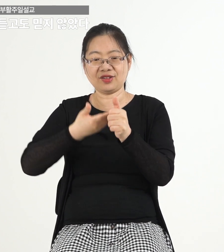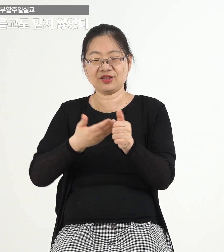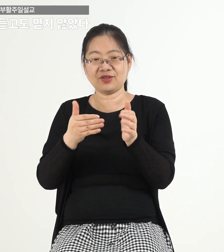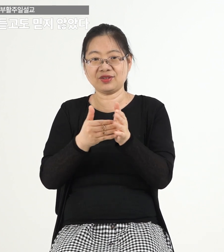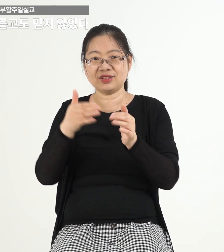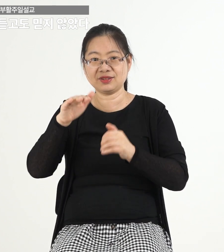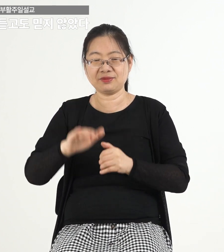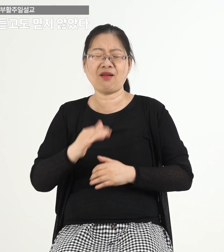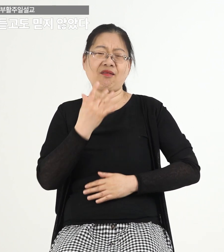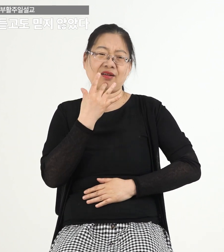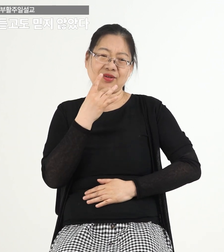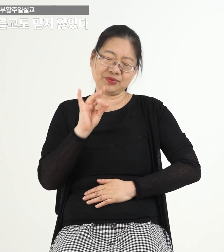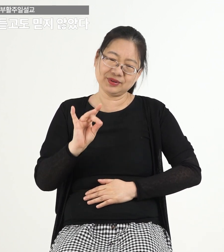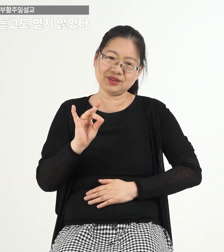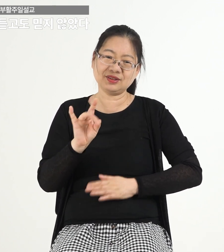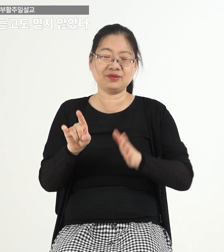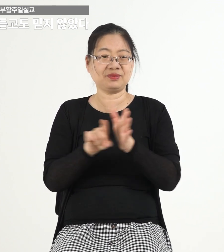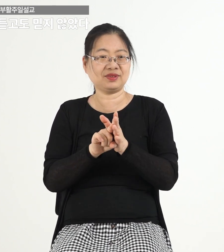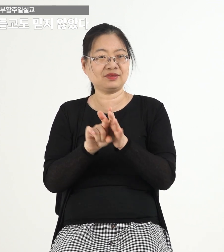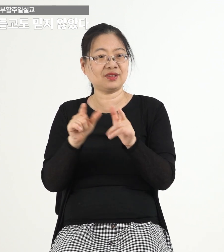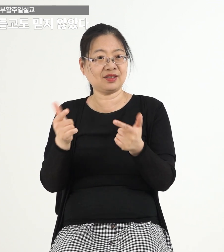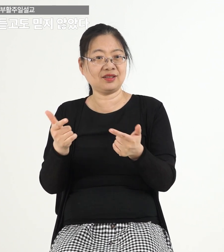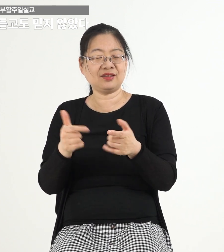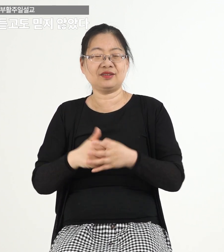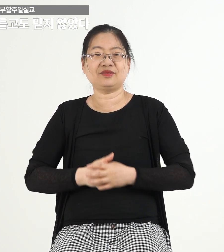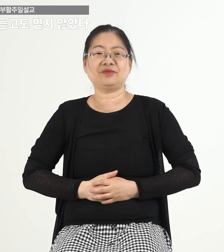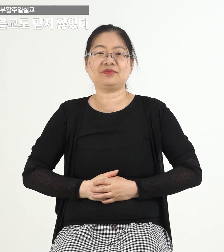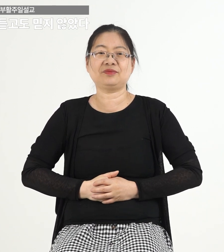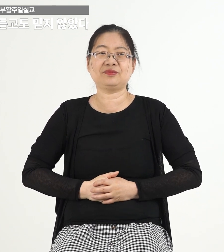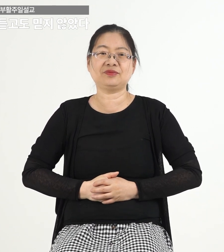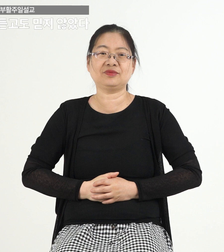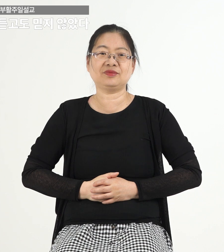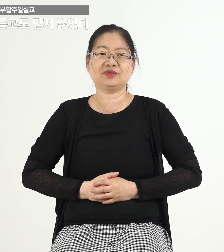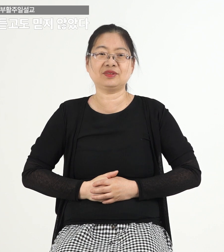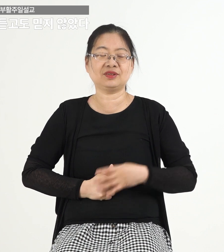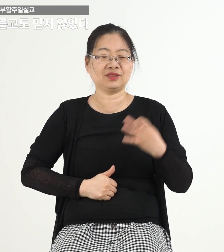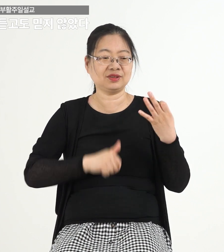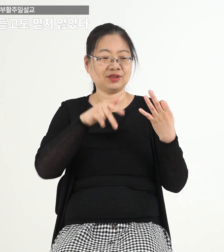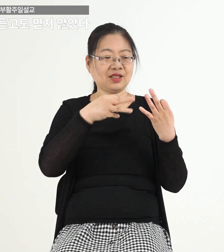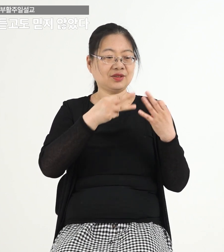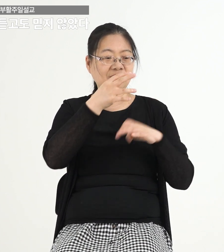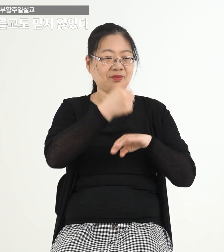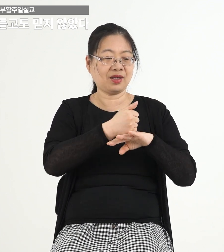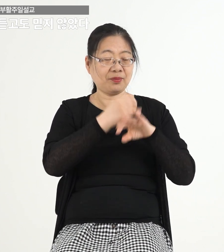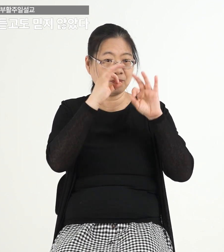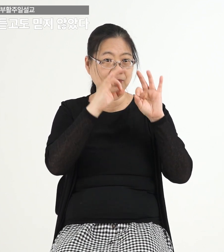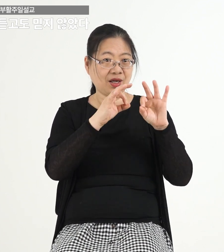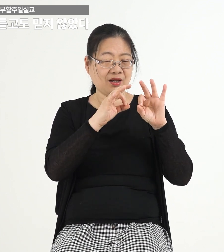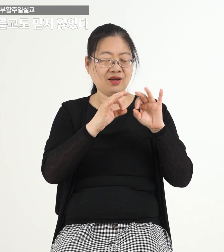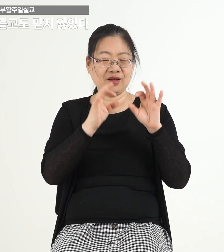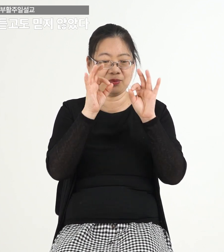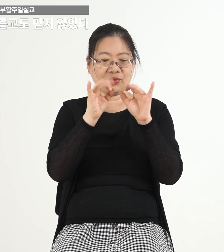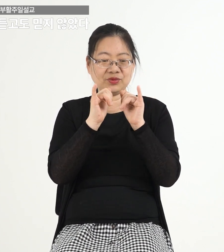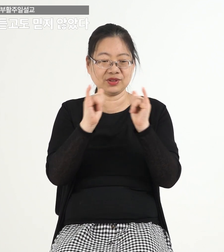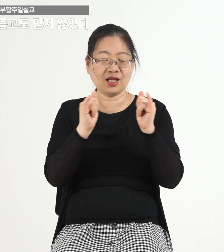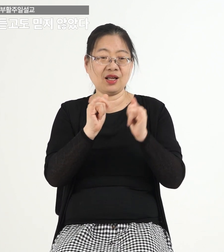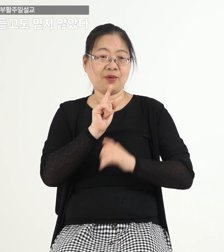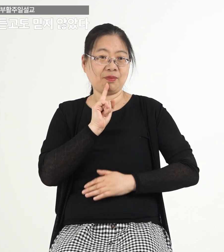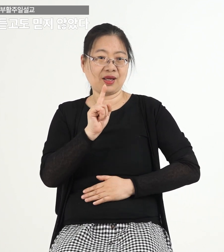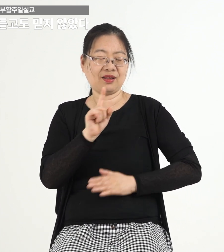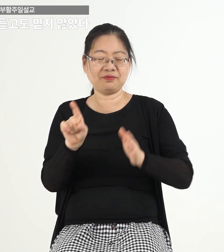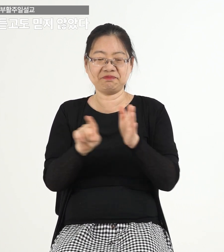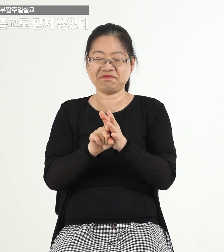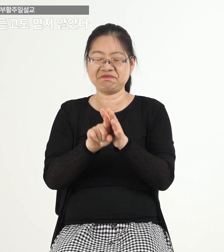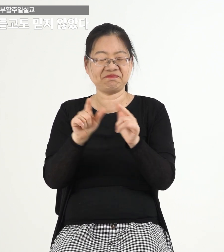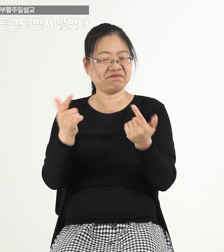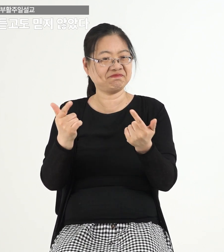알리었으되 역시 믿지 아니한지라. 14절 끝에 보니까 본 자들의 말을